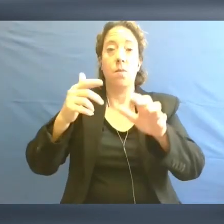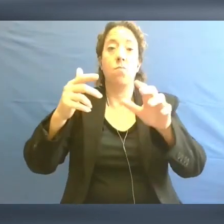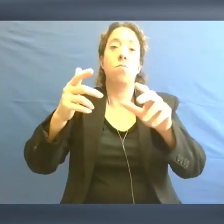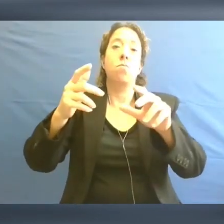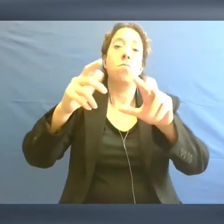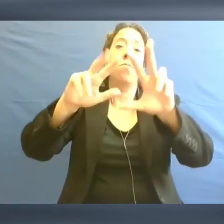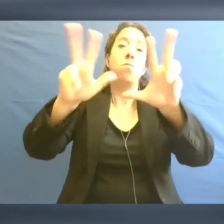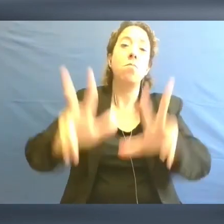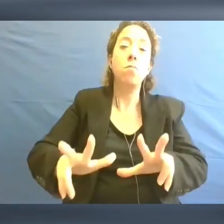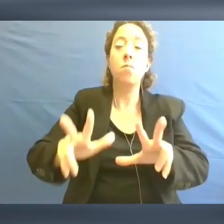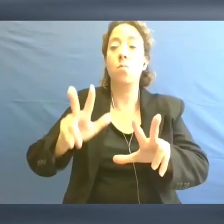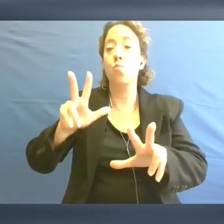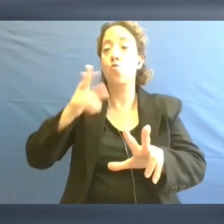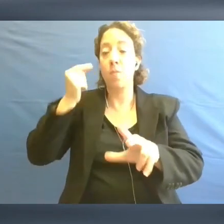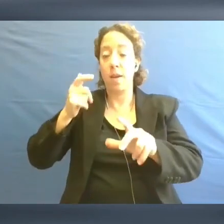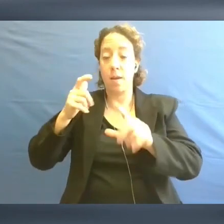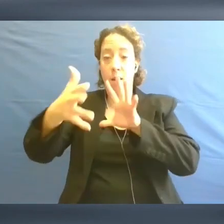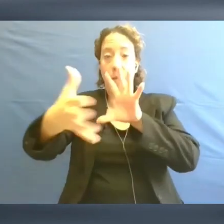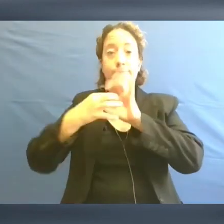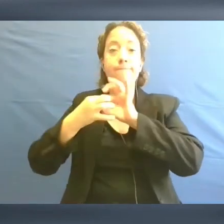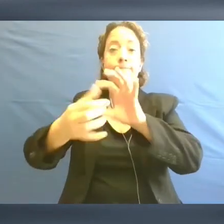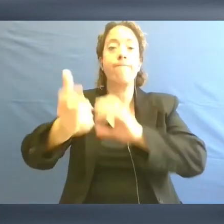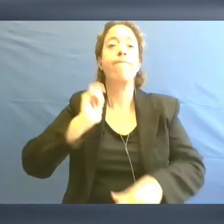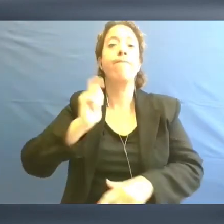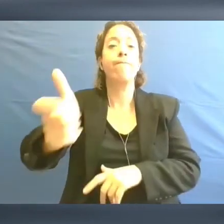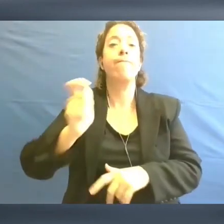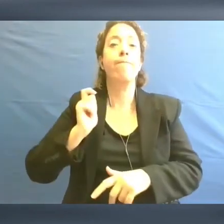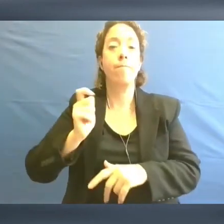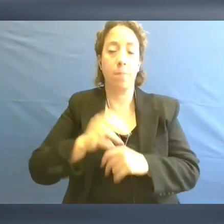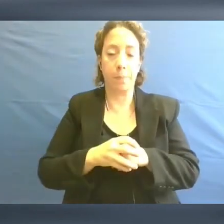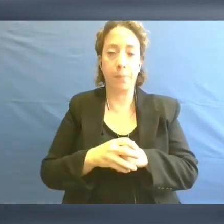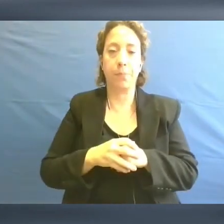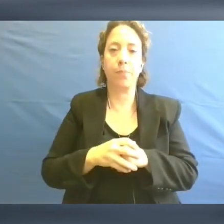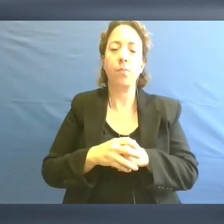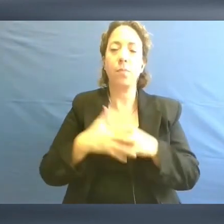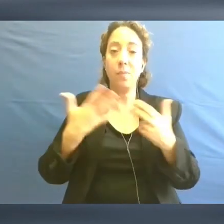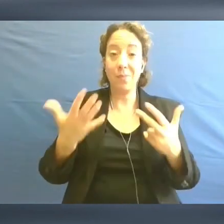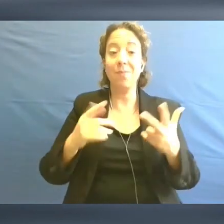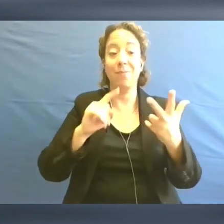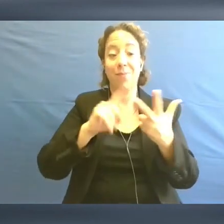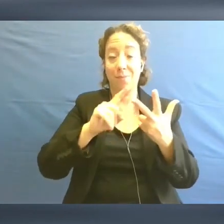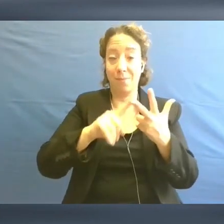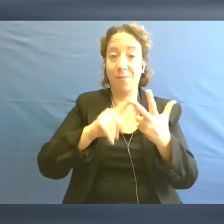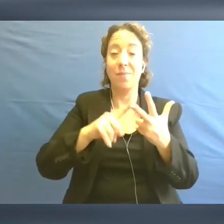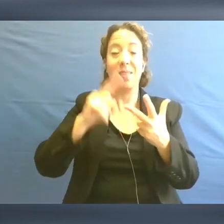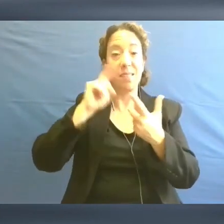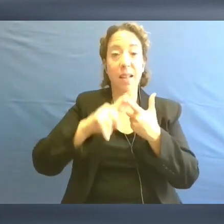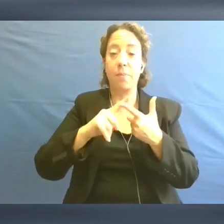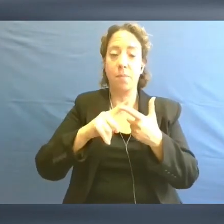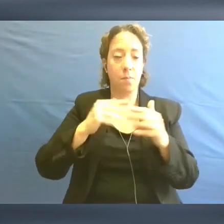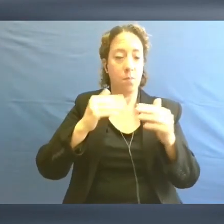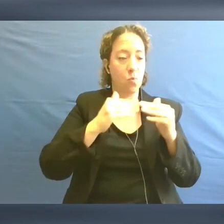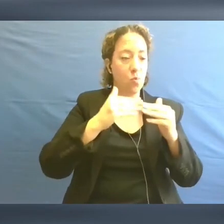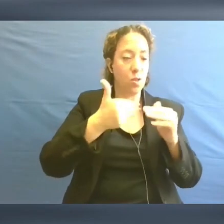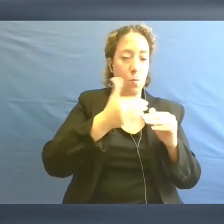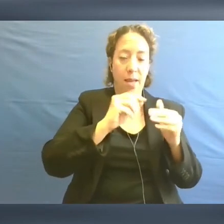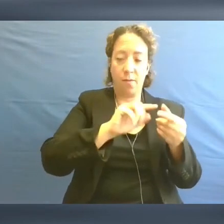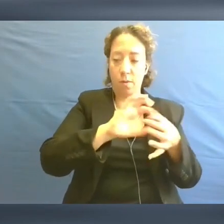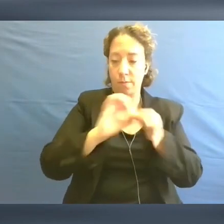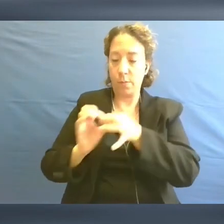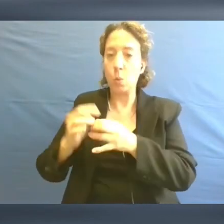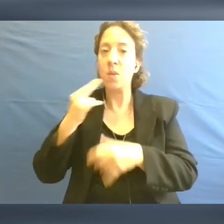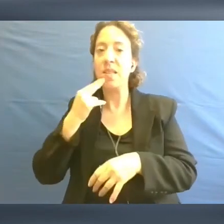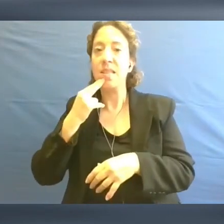adéquate. Donc, nous allons faire un pas vers l'utilisabilité des moyens numériques. Alors, qu'est-ce